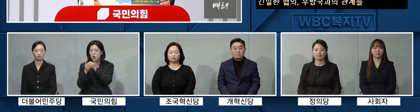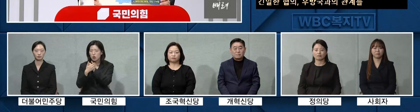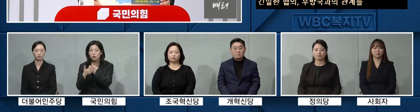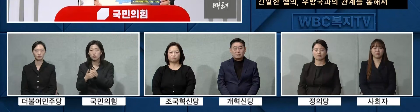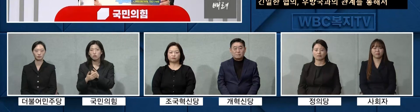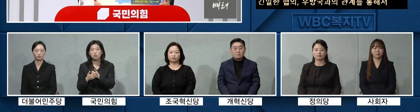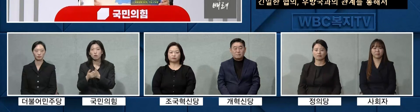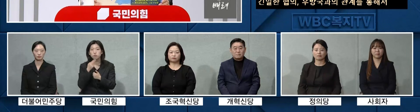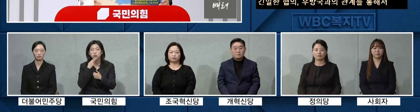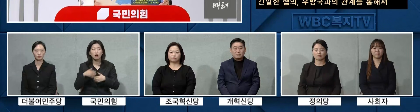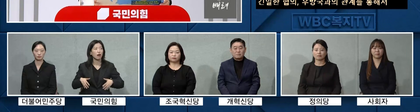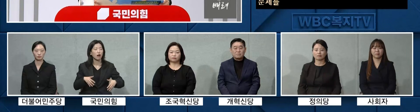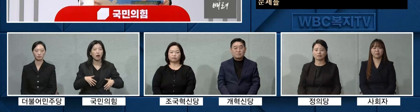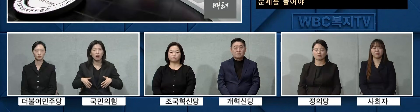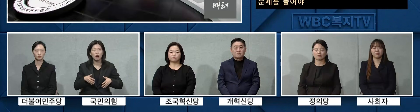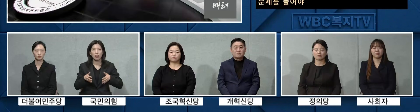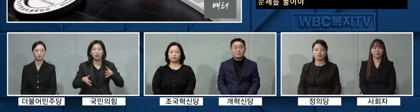있습니다.